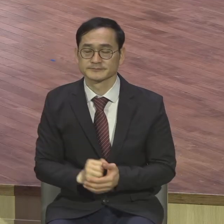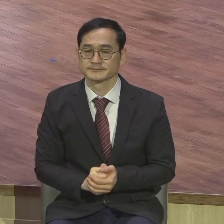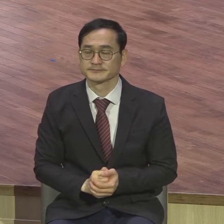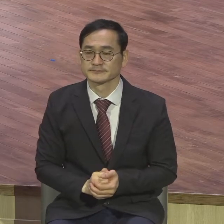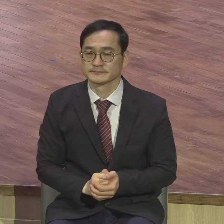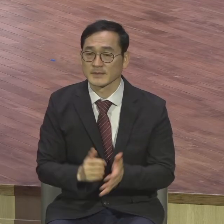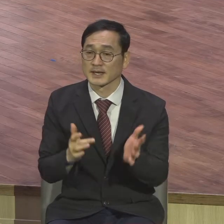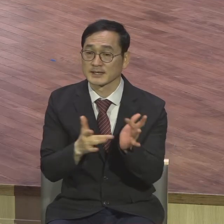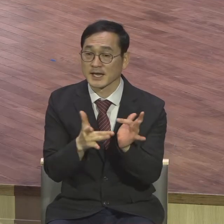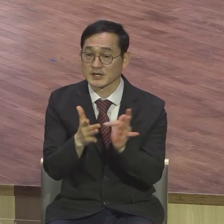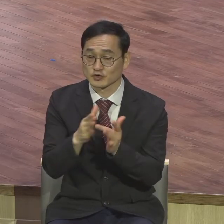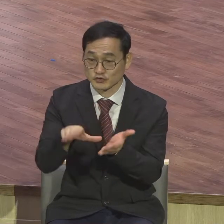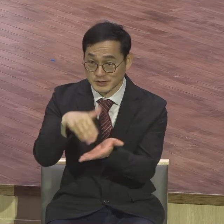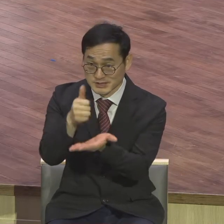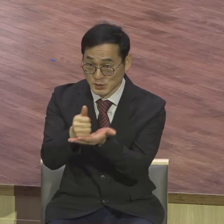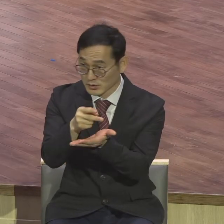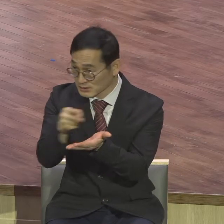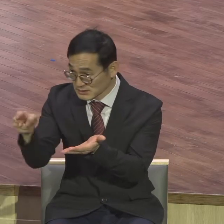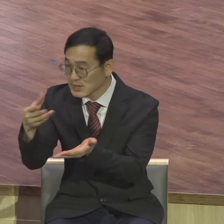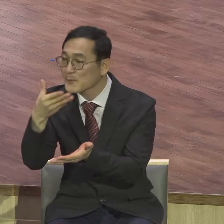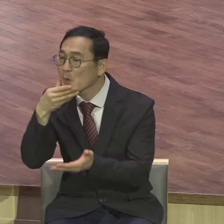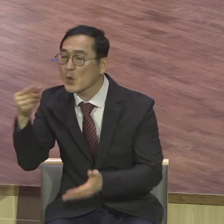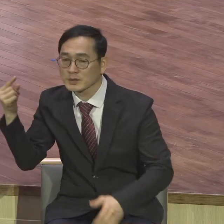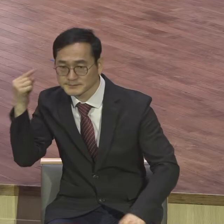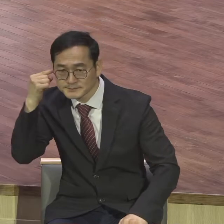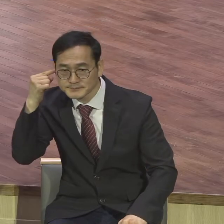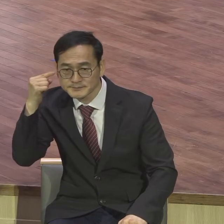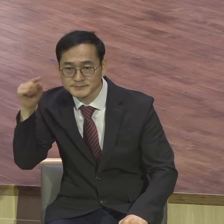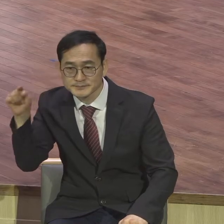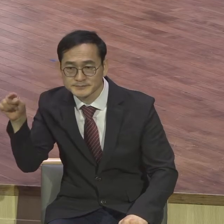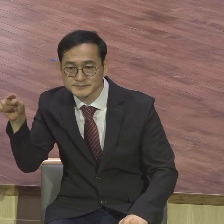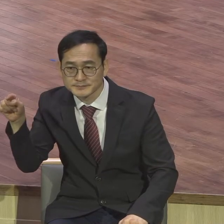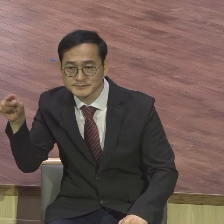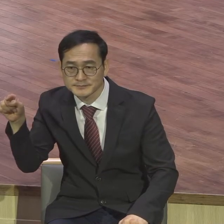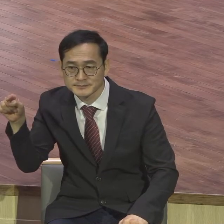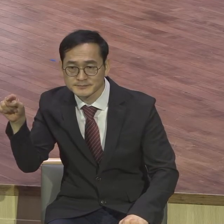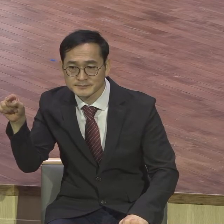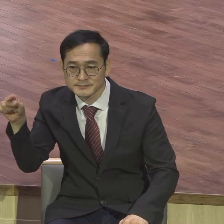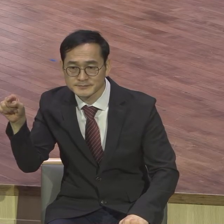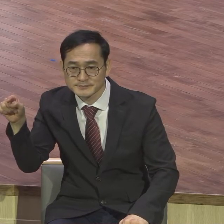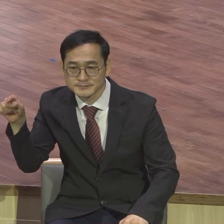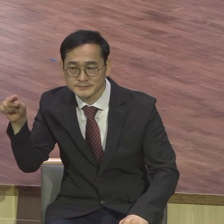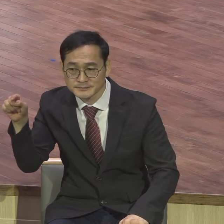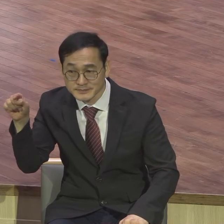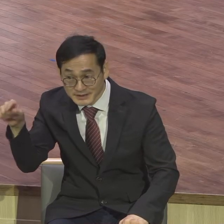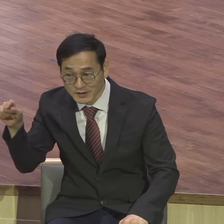예수 그리스도가 복음이고 그 분이 우리에게 전한 것이 복음이다.